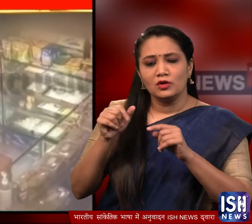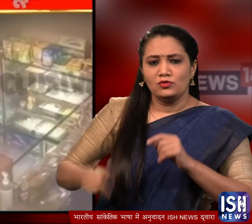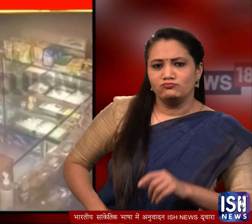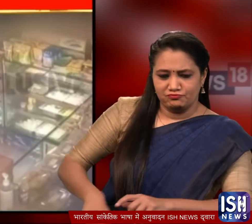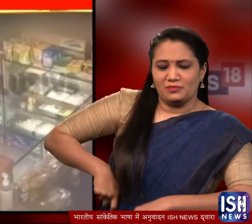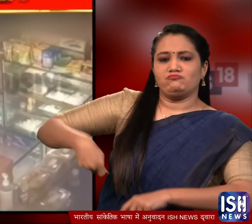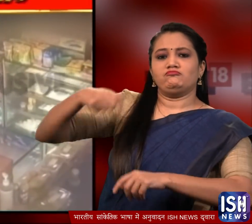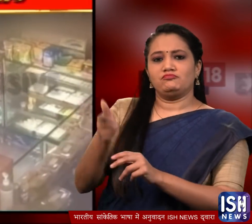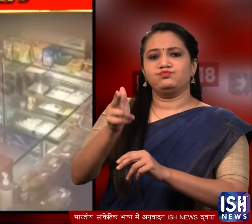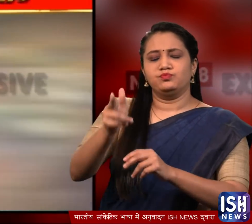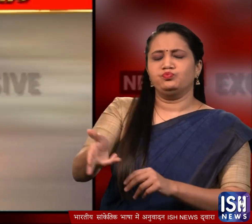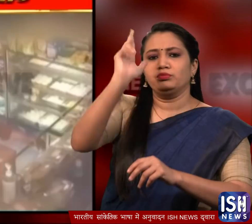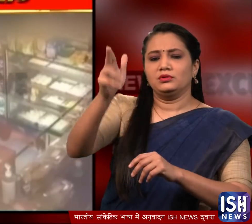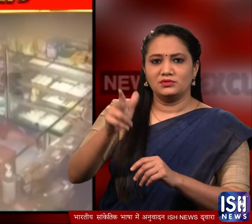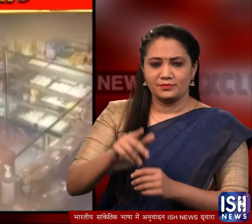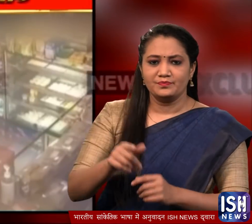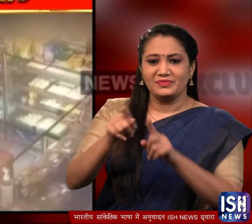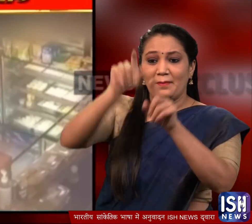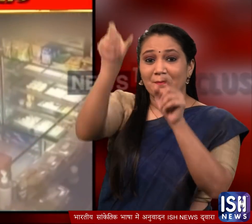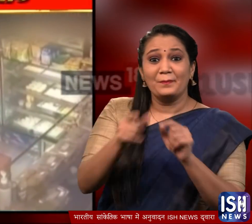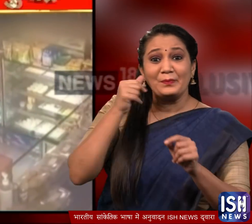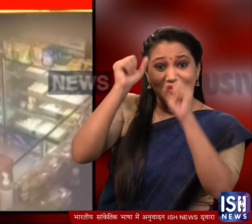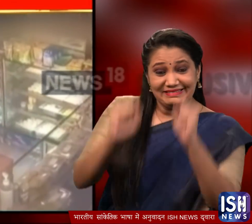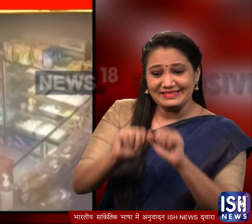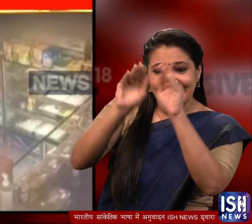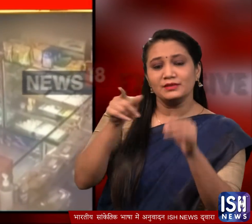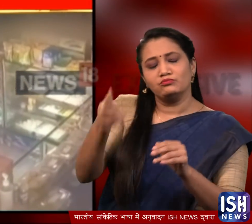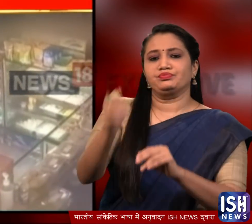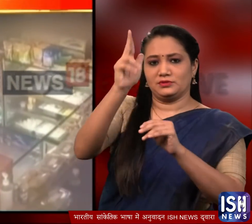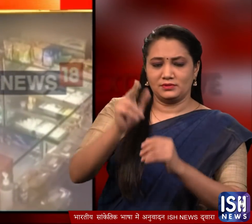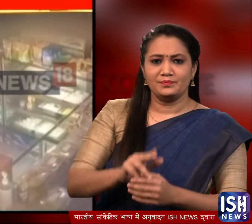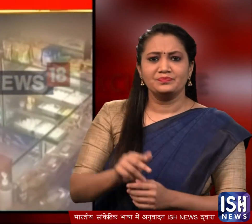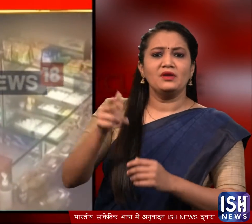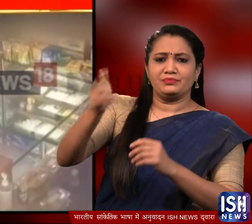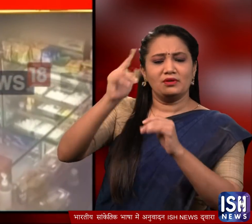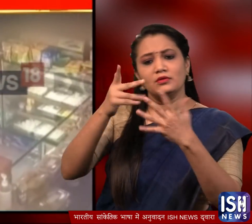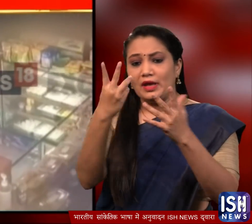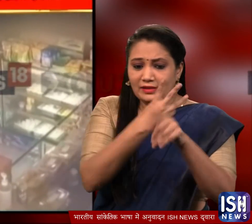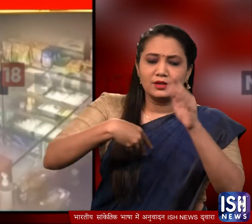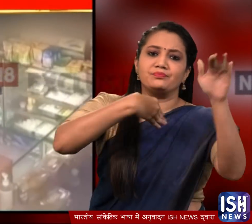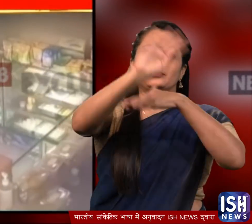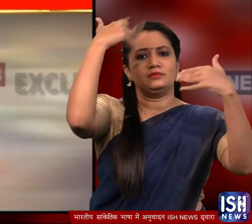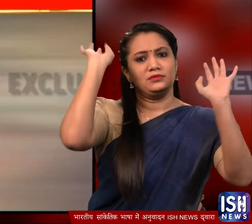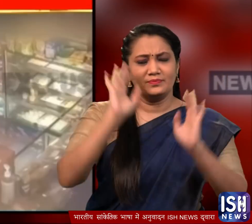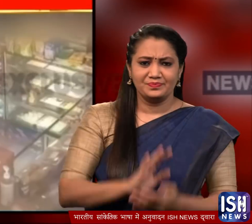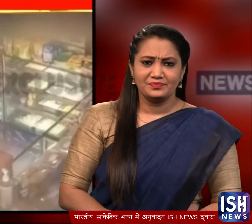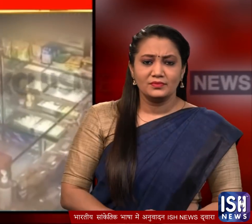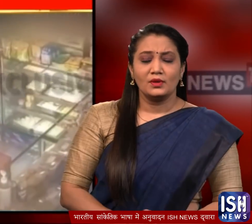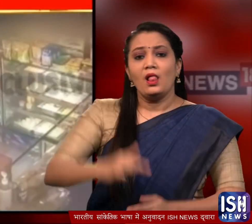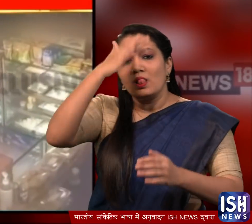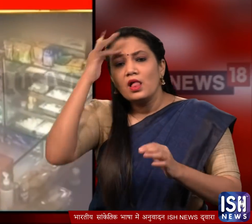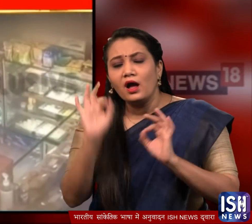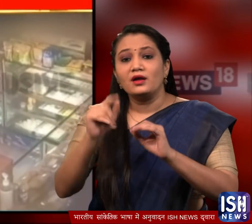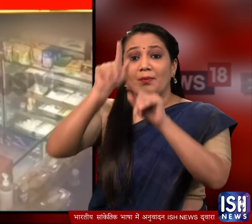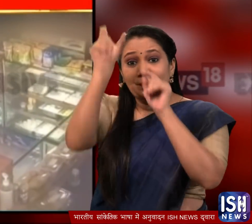ने अपनी कमर से पिस्तौल निकाली और दुकान के काउंटर पर बैठे आदमी की तरफ फायर कर दिया। फायरिंग के बाद तीनों वहां से चले गए। गनीमत यह